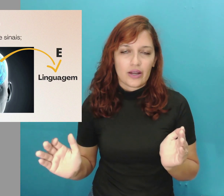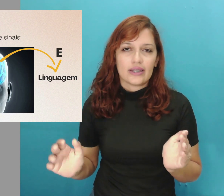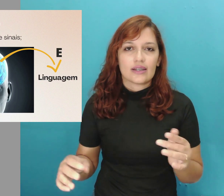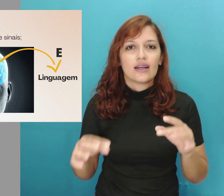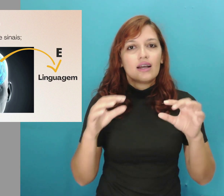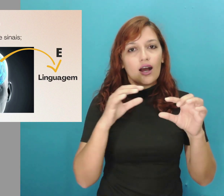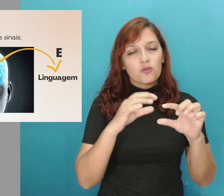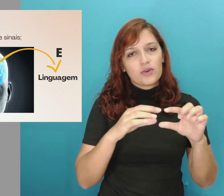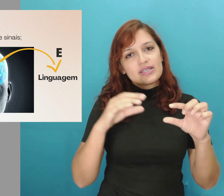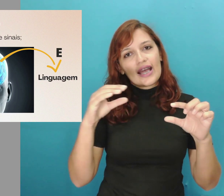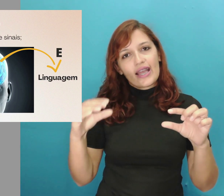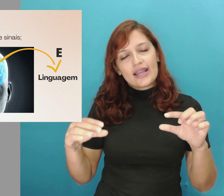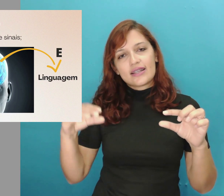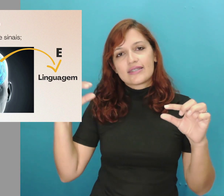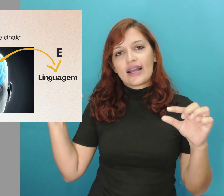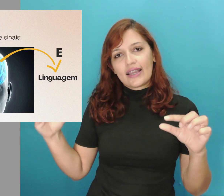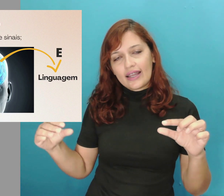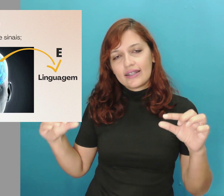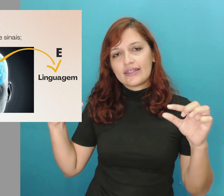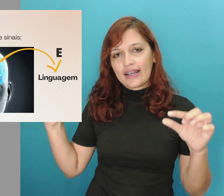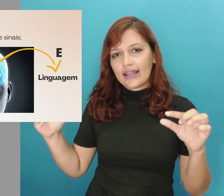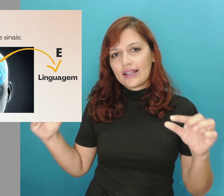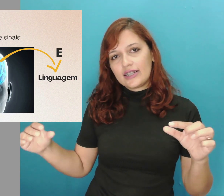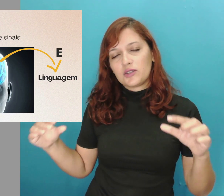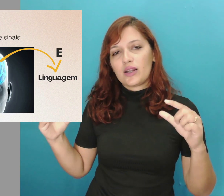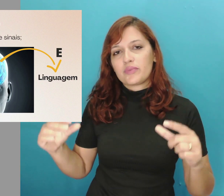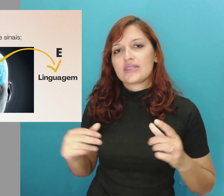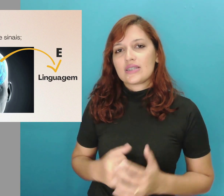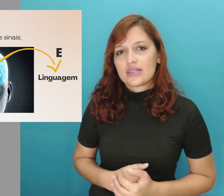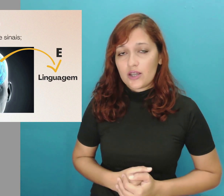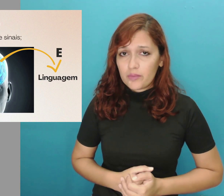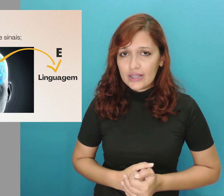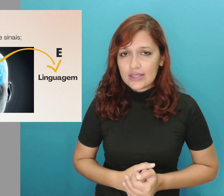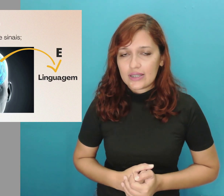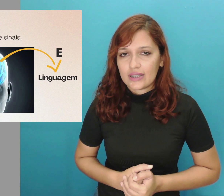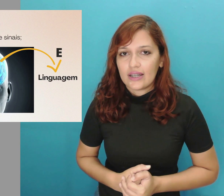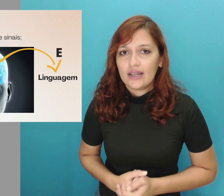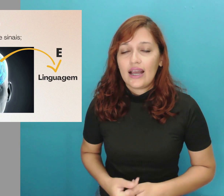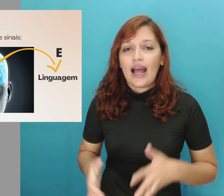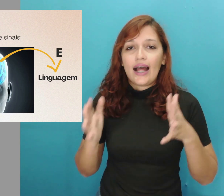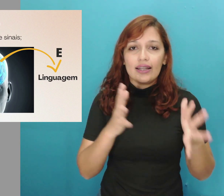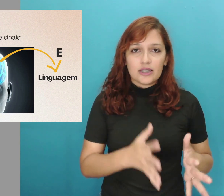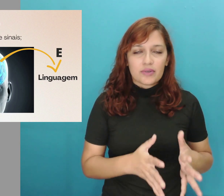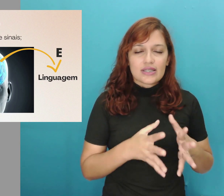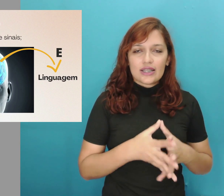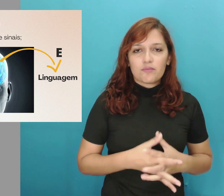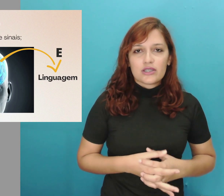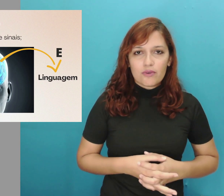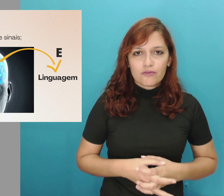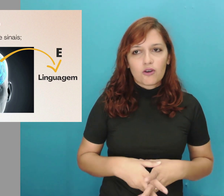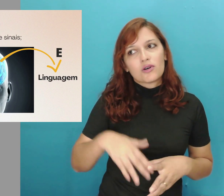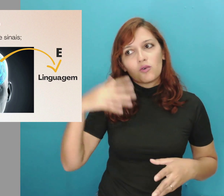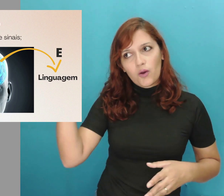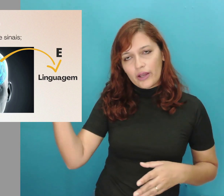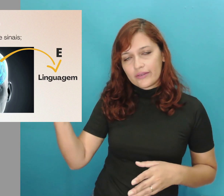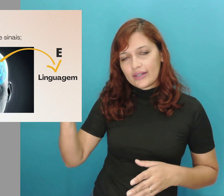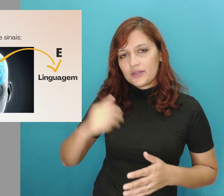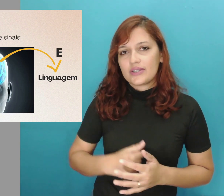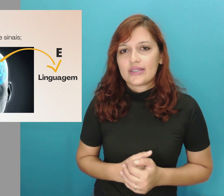correta, algumas regras daquela língua ela precisa ser obedecida. A Libras é da mesma forma, ou qualquer outra língua de